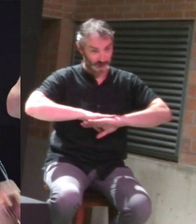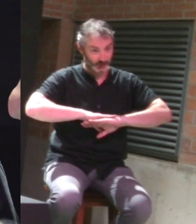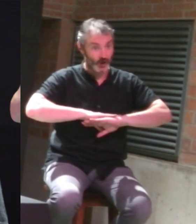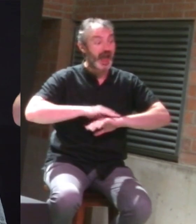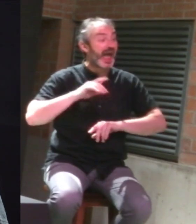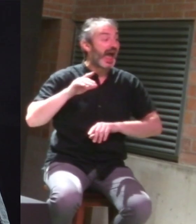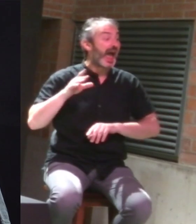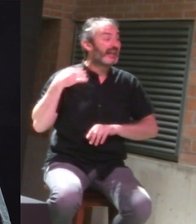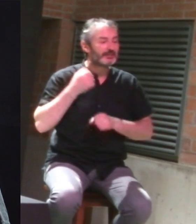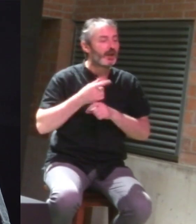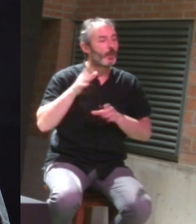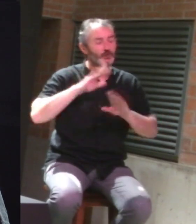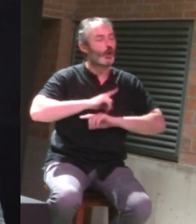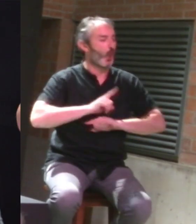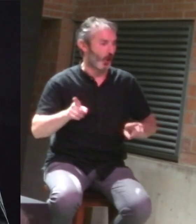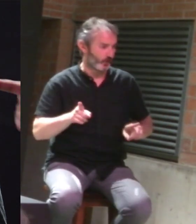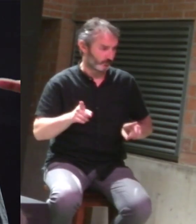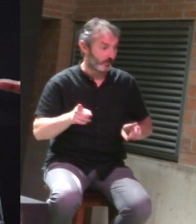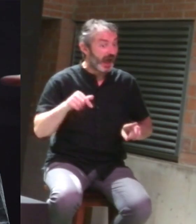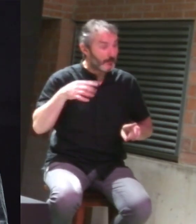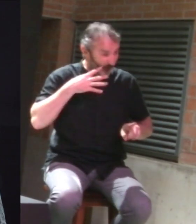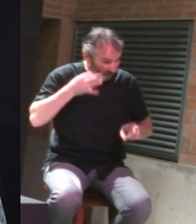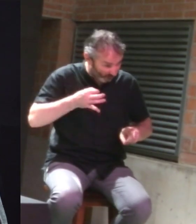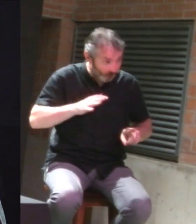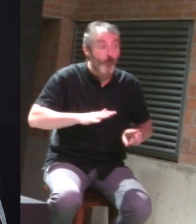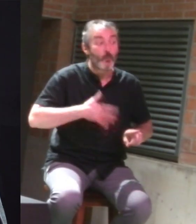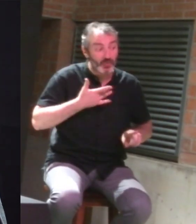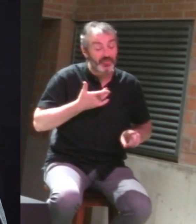poder cuidar a sus criaturas luego durante el día.